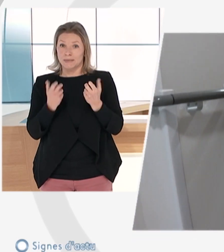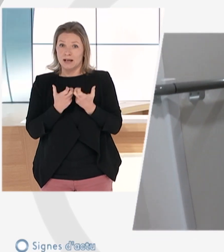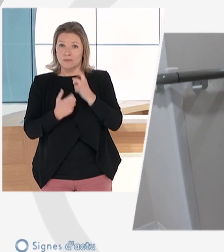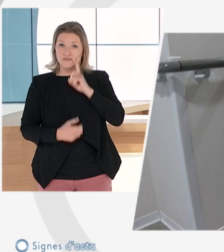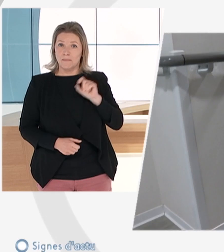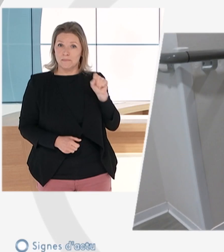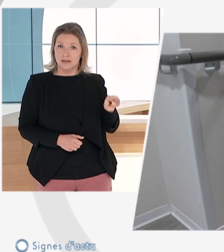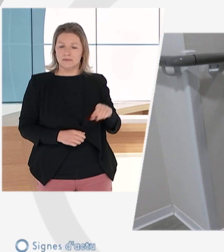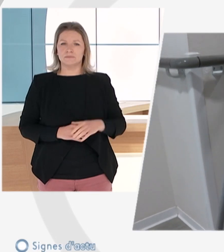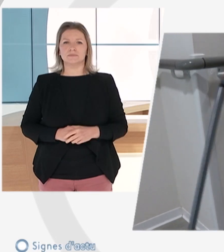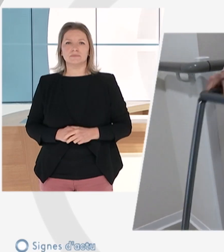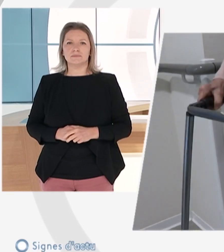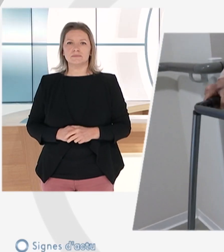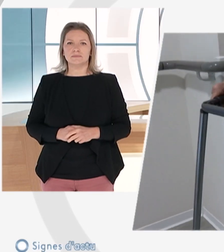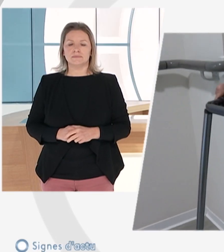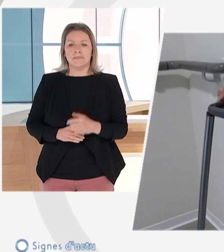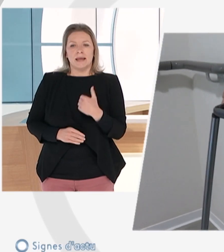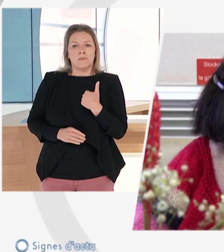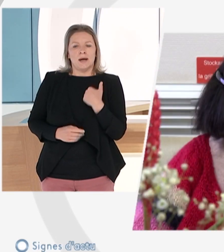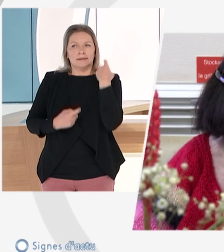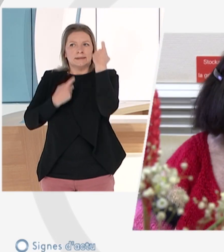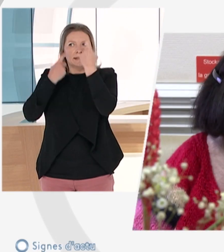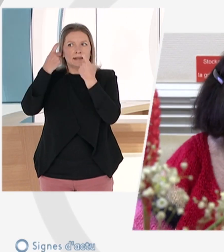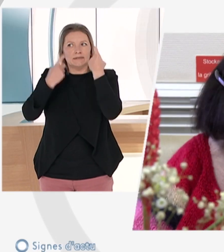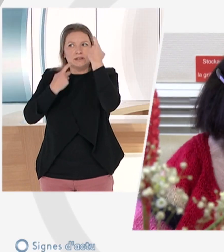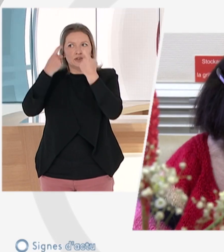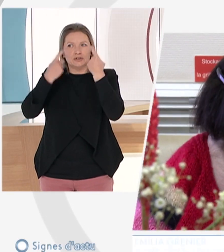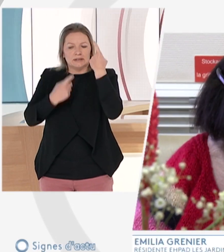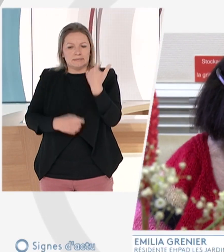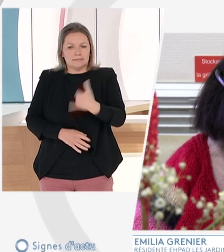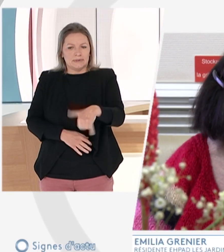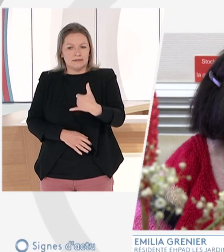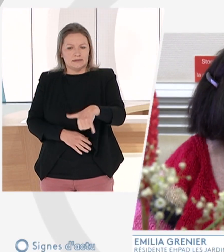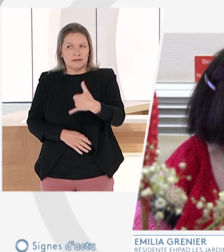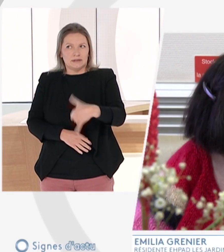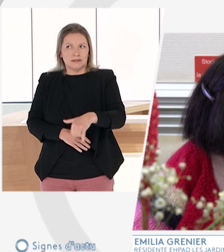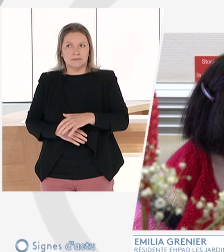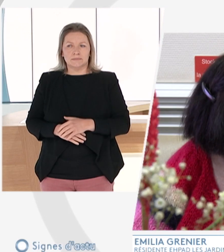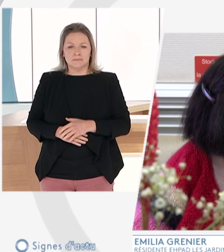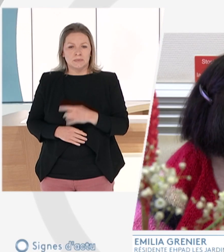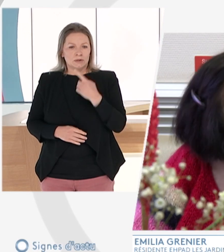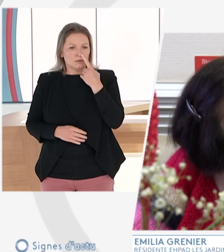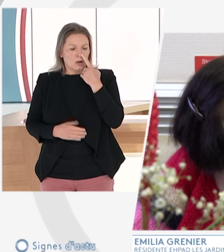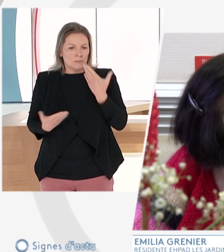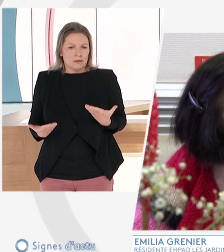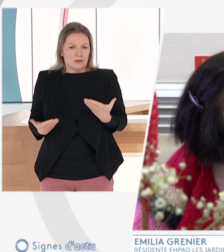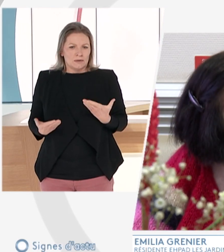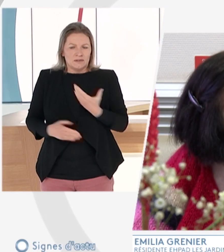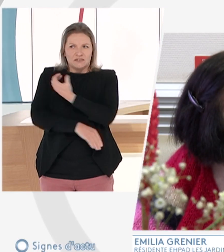dame. Je suis en train d'étudier la question. Mais pour le moment,